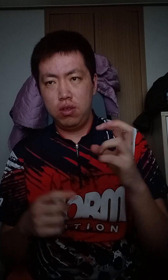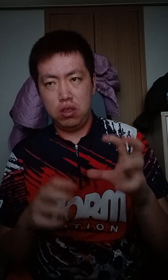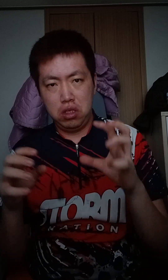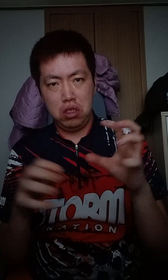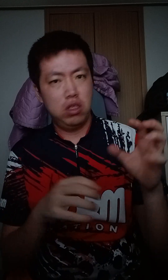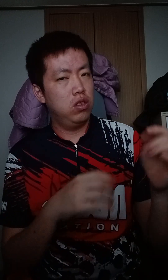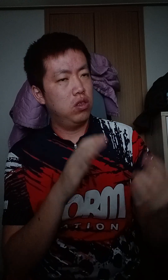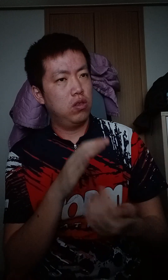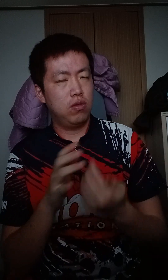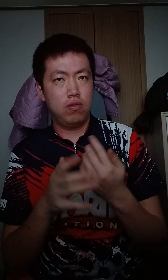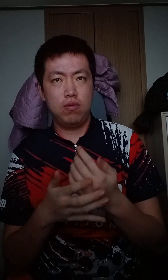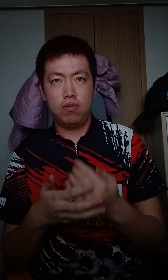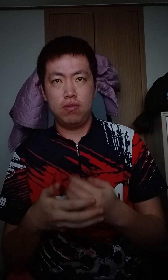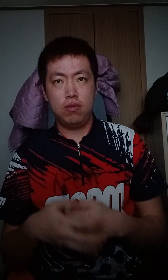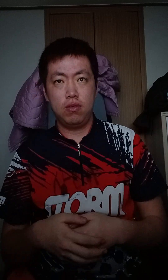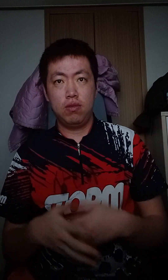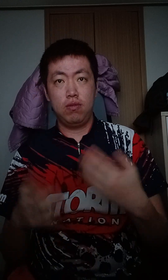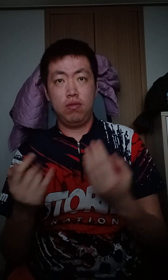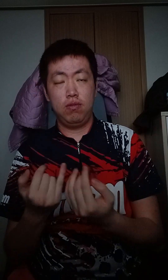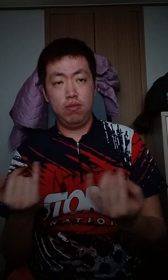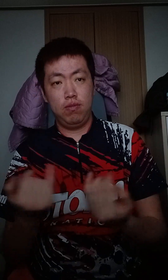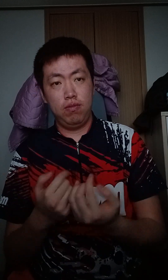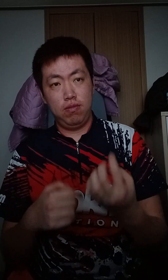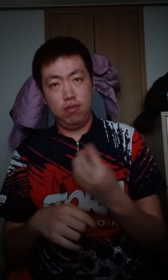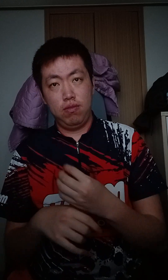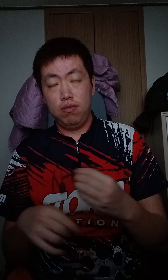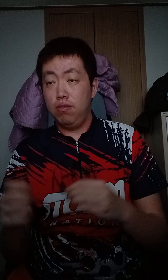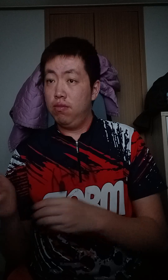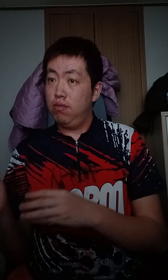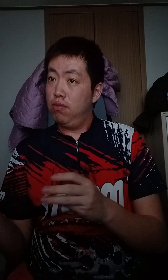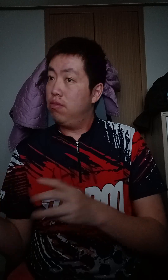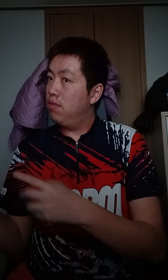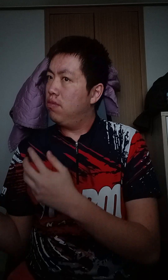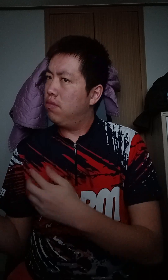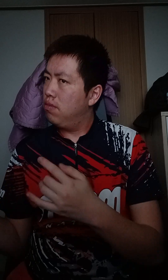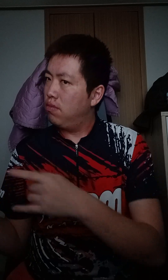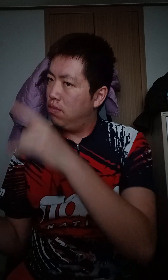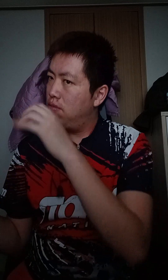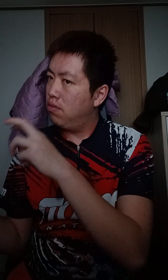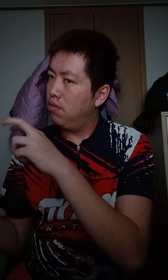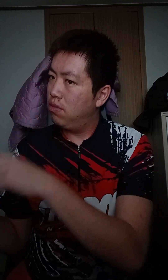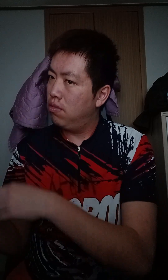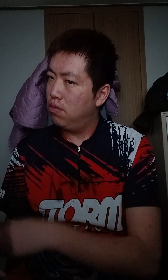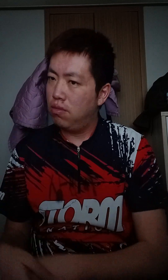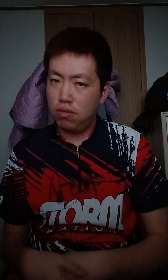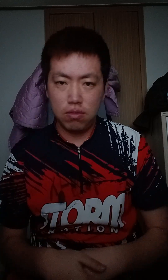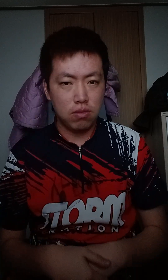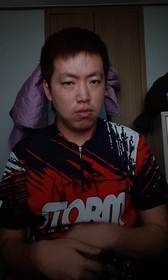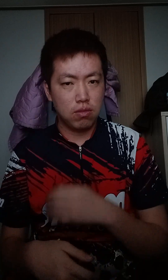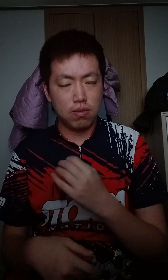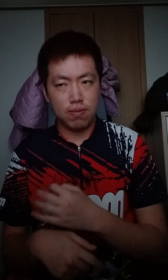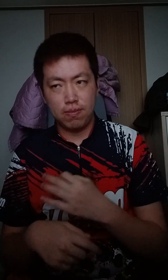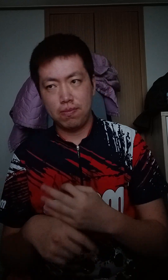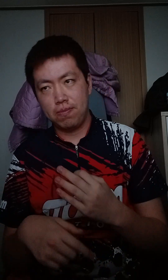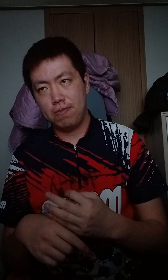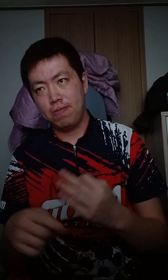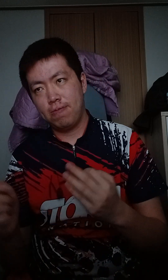않는 거 아닌가. 일반인들도 이제 이 순간적인 장애가 올 수가 있어요. 장애인만이 이용할 수 있는 공간이 아니라